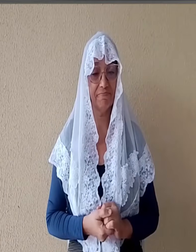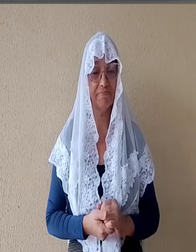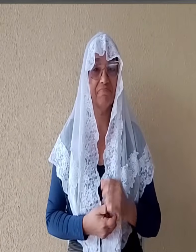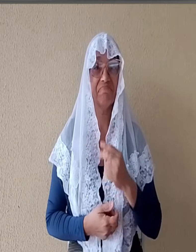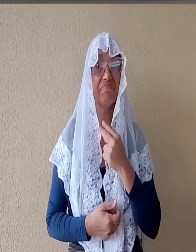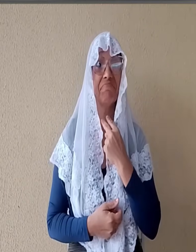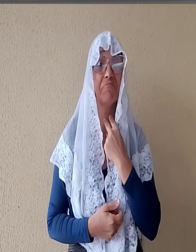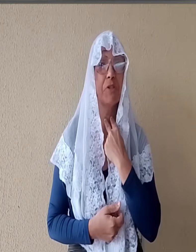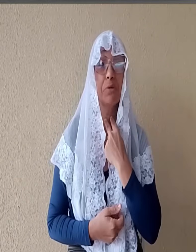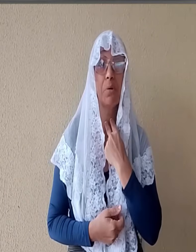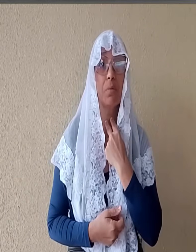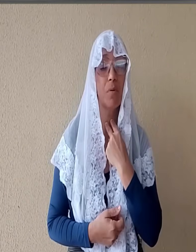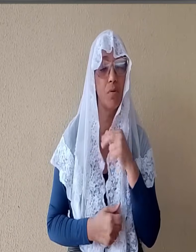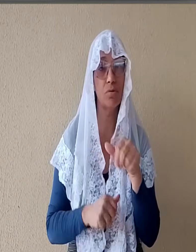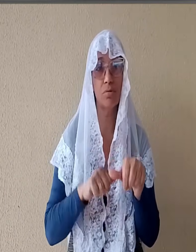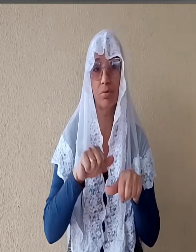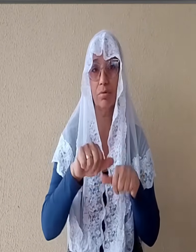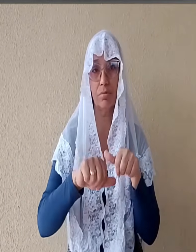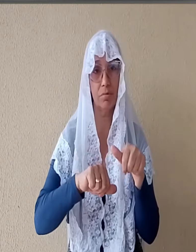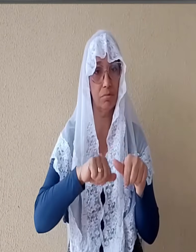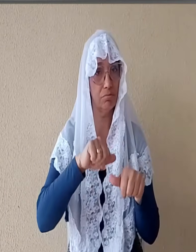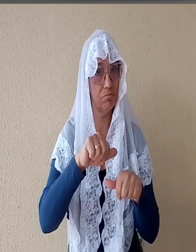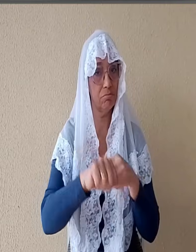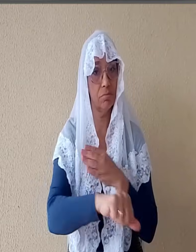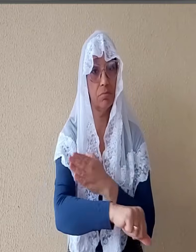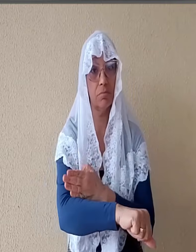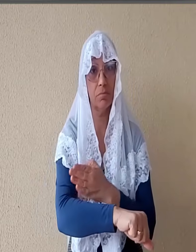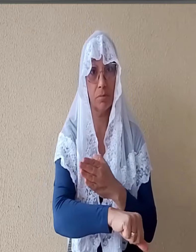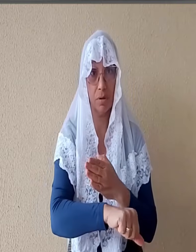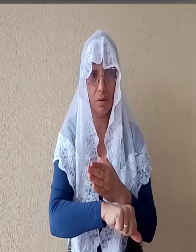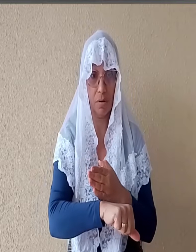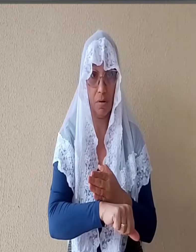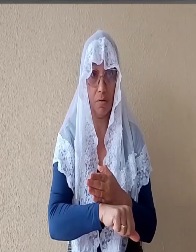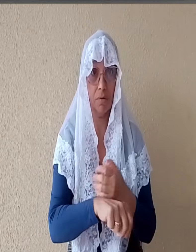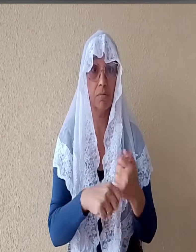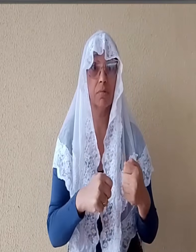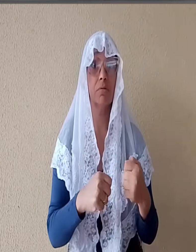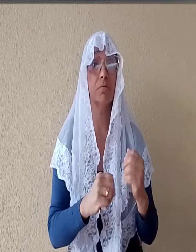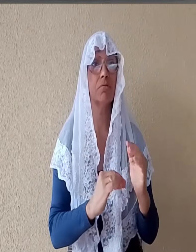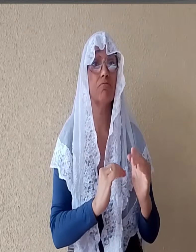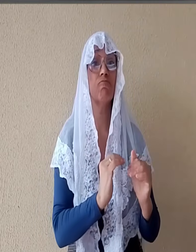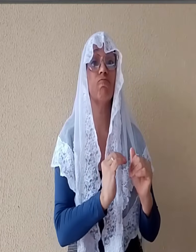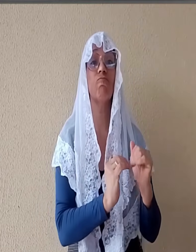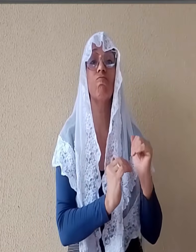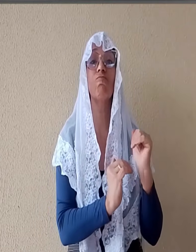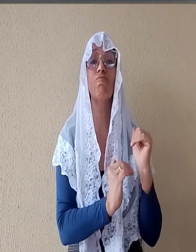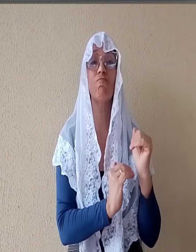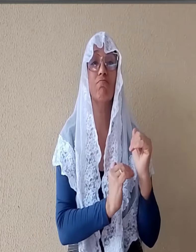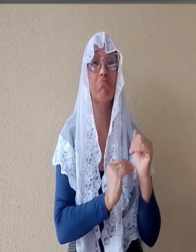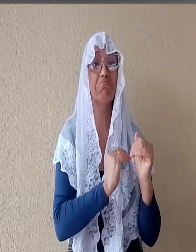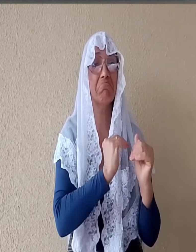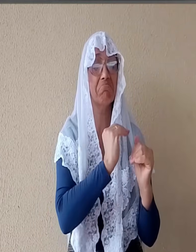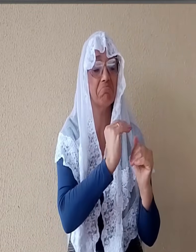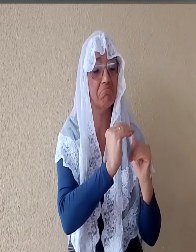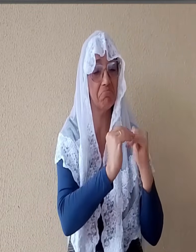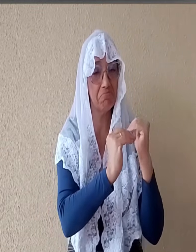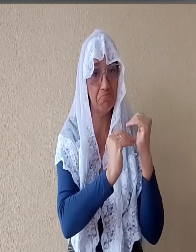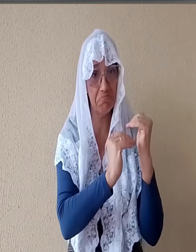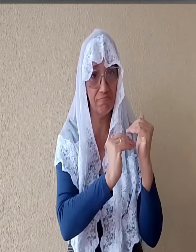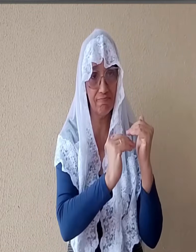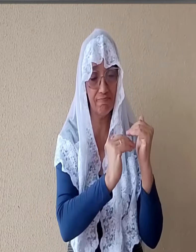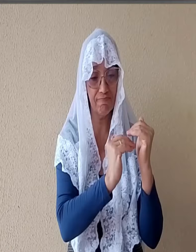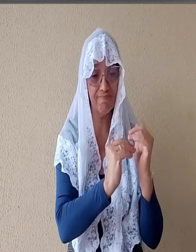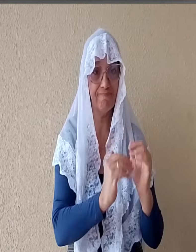Tem escolhido lá dentro, irmão. Nós saímos para ser igual. Glória a Deus. É Deus aqui,